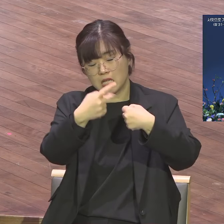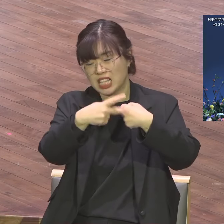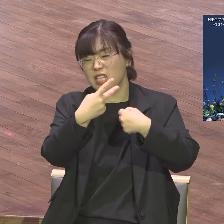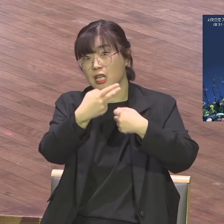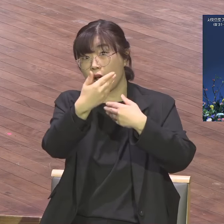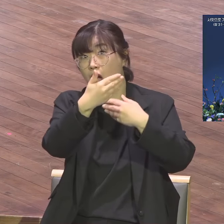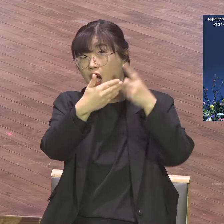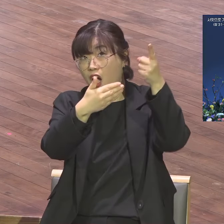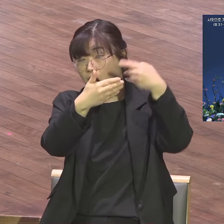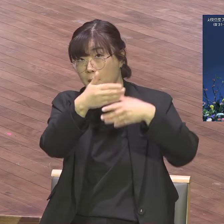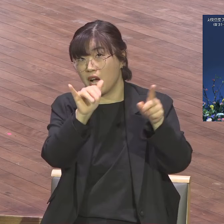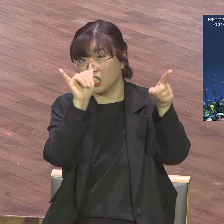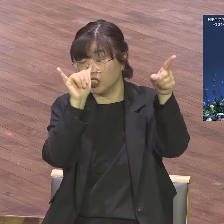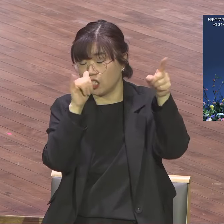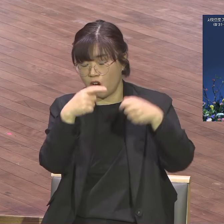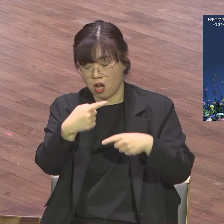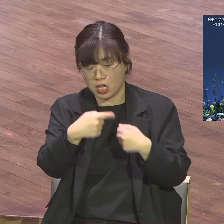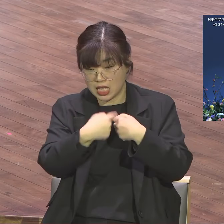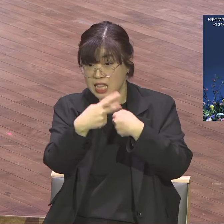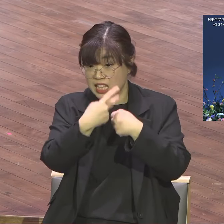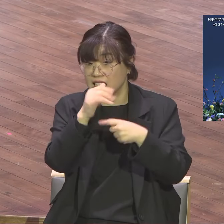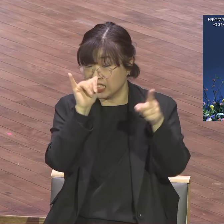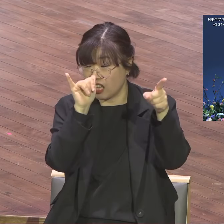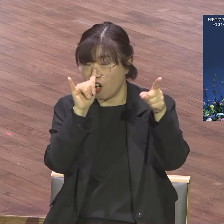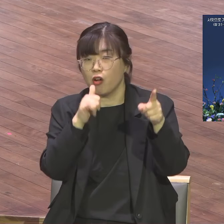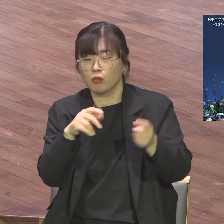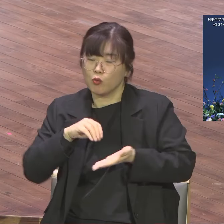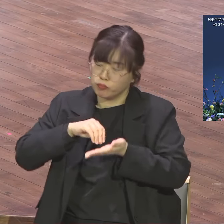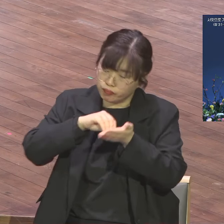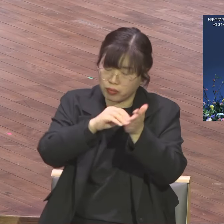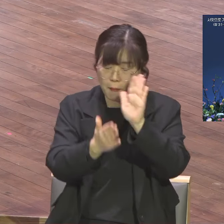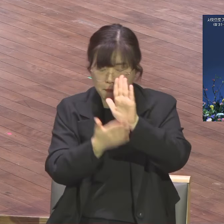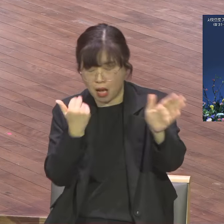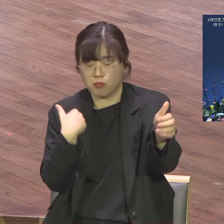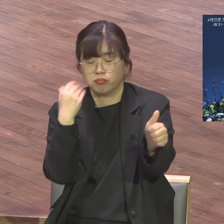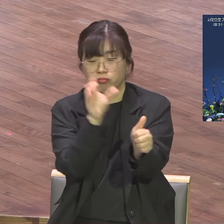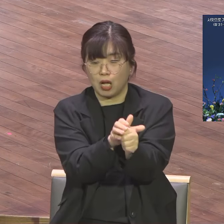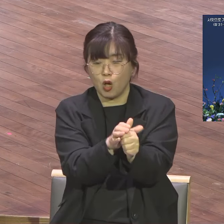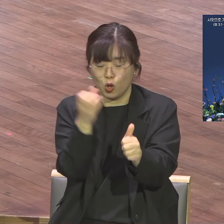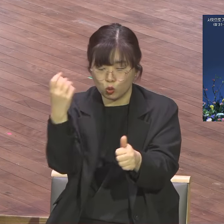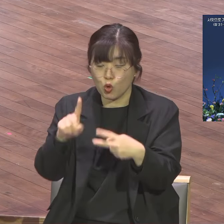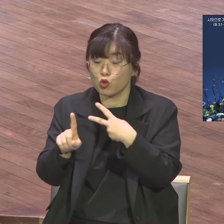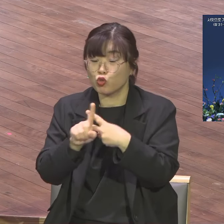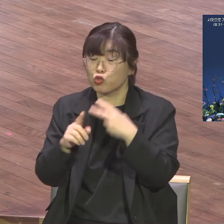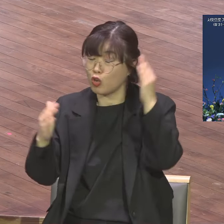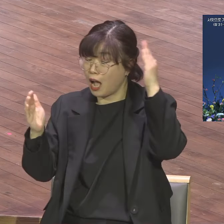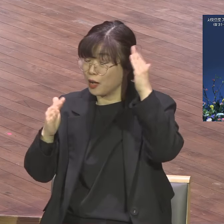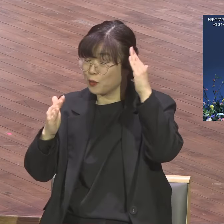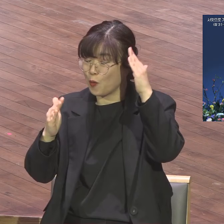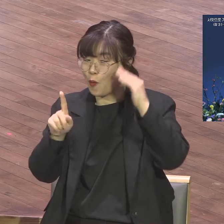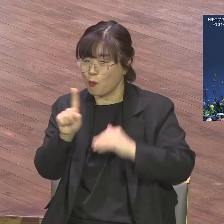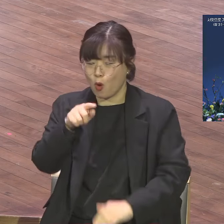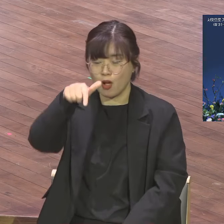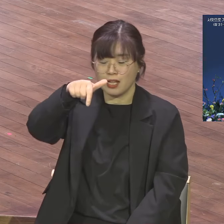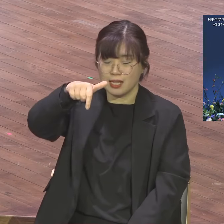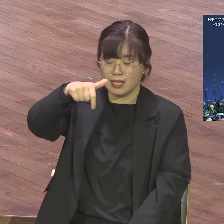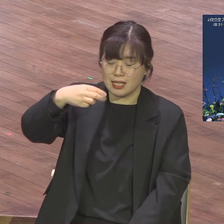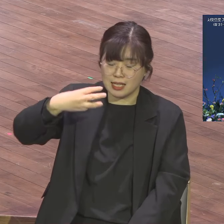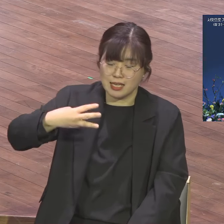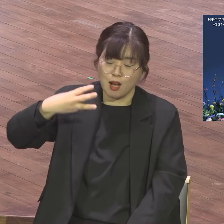때문에 올해 2학년까지 받았죠. 그다음 중학교 있습니다. 중학교 유니월드가 하는 글로벌 비전스쿨.